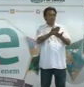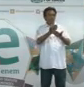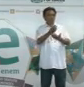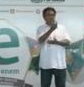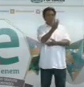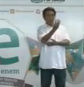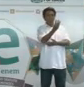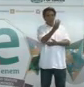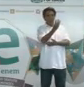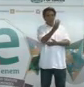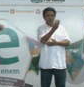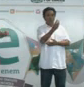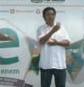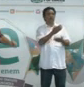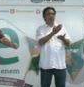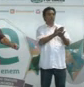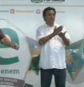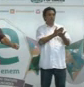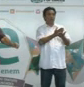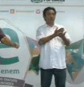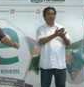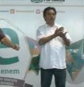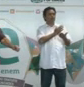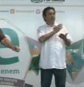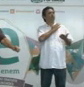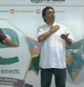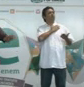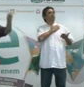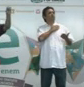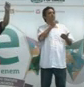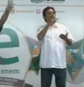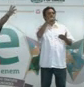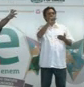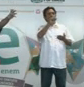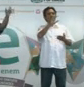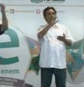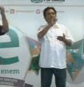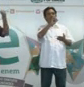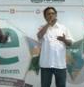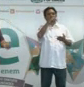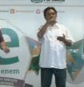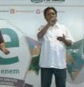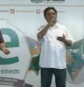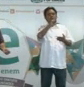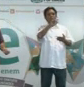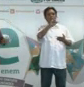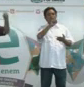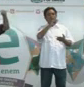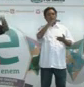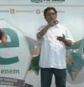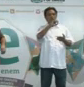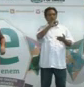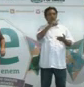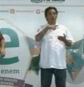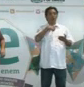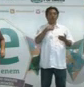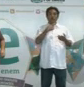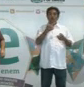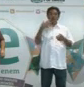partes. A poesia nacionalista do Gonçalves Dias, o texto que mais aparece é a Canção do Exílio, porque